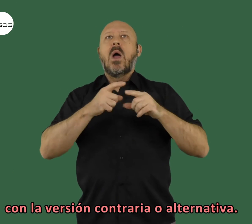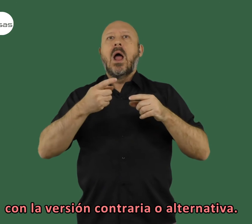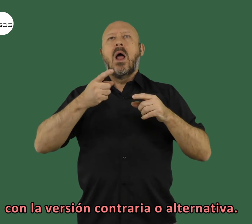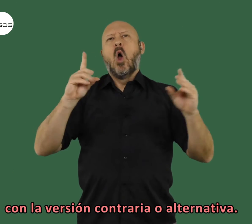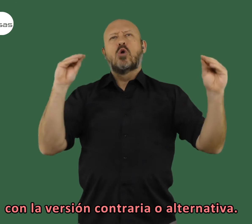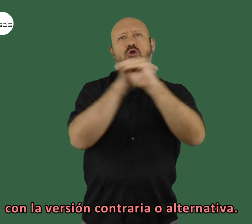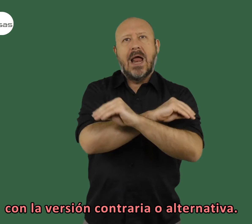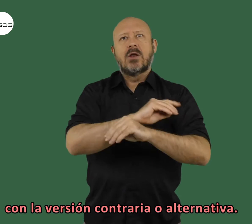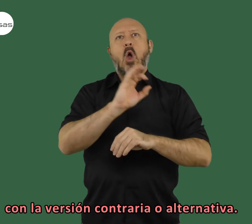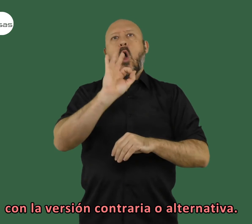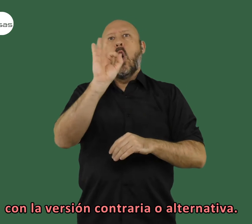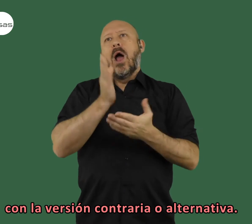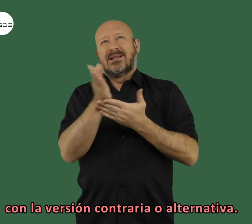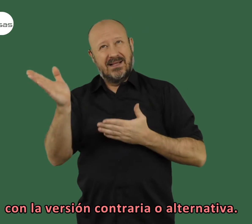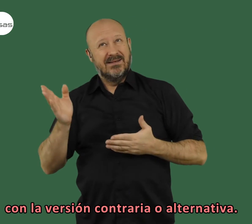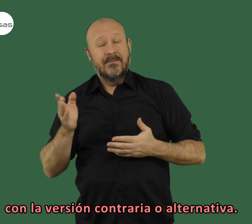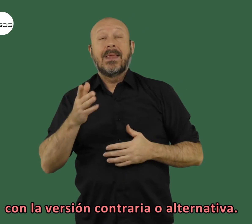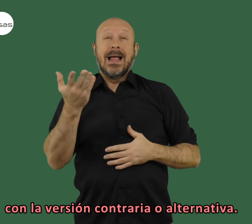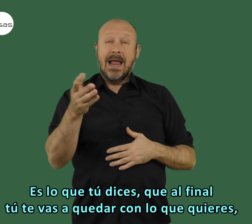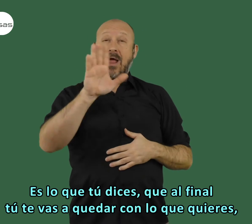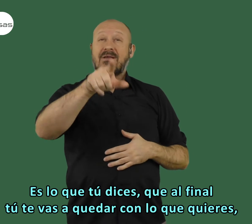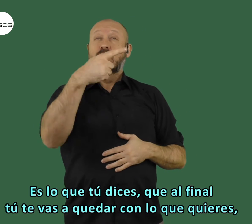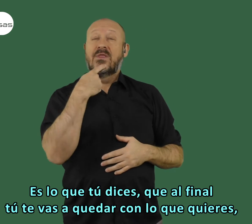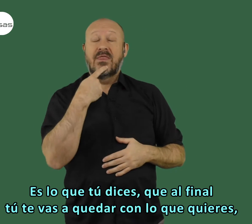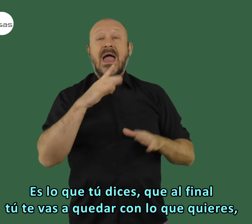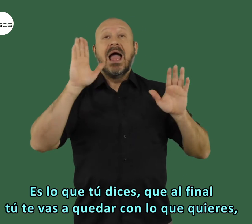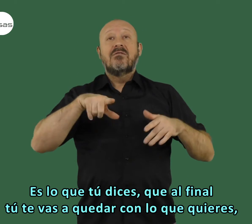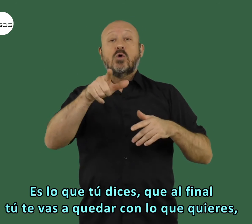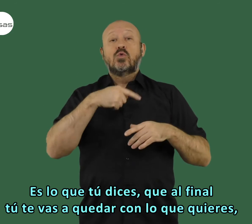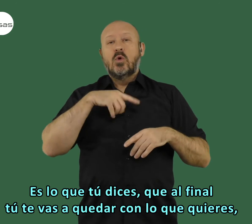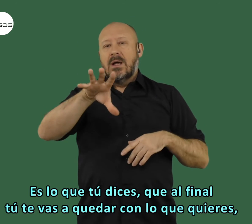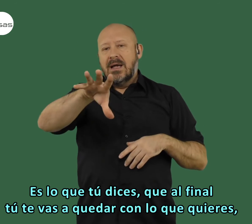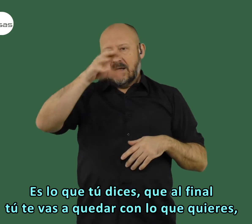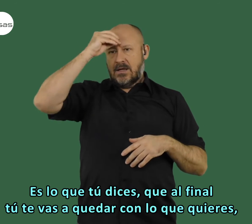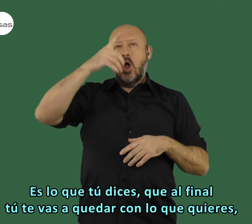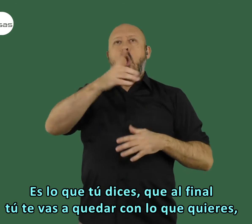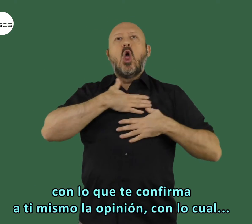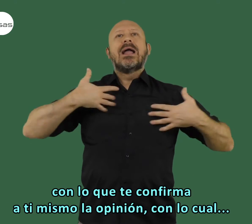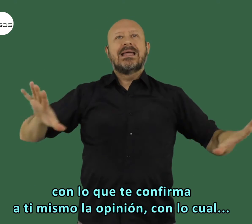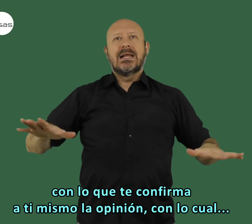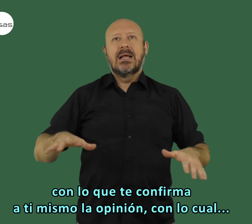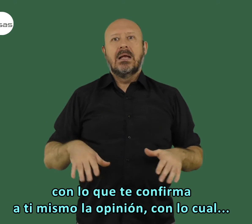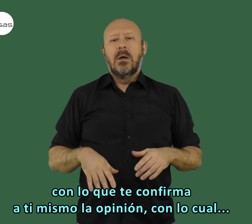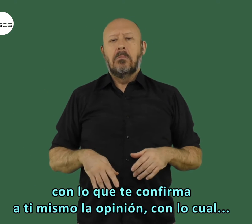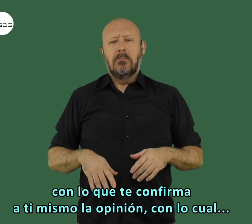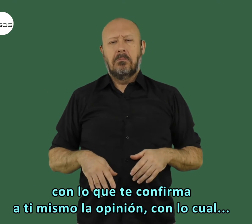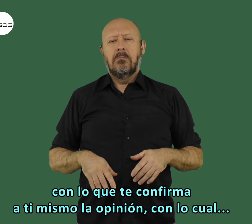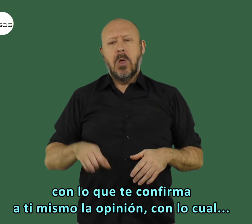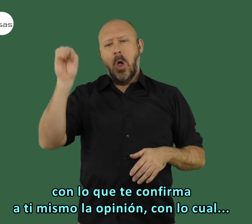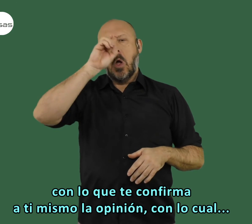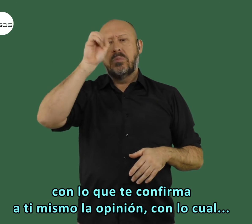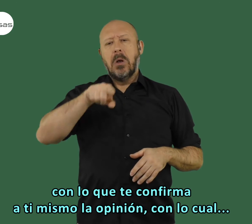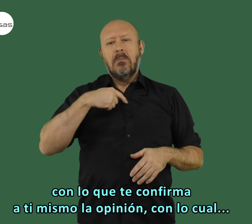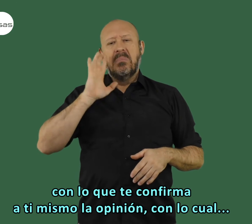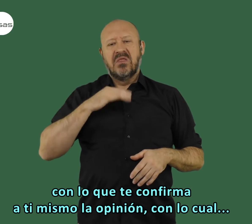la versión contraria o alternativa. Sí, pero Entonces, es lo que tú dices, que al final tú te vas a quedar con lo que quieres, con lo que te confirma claro. a